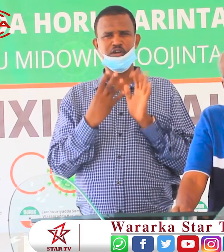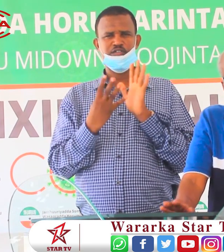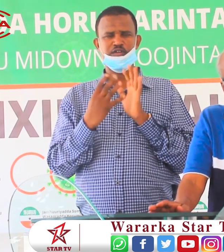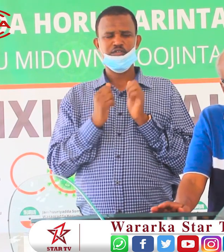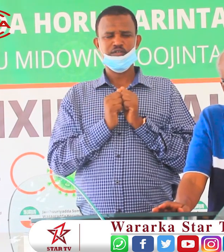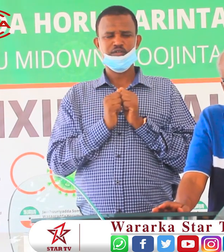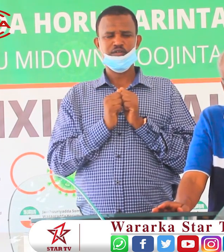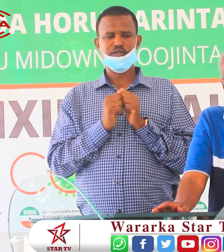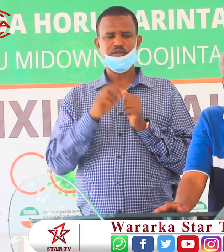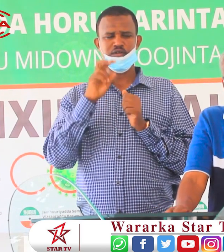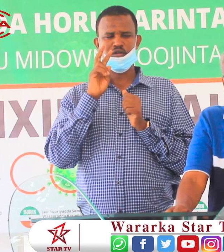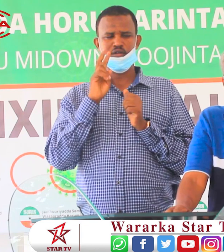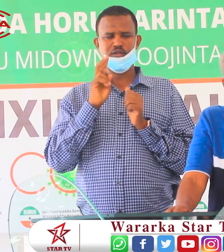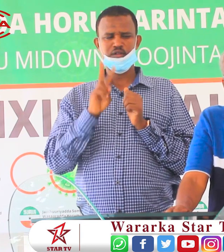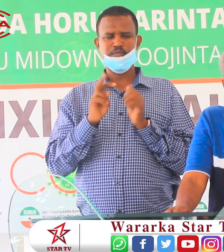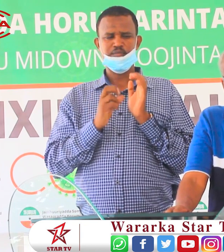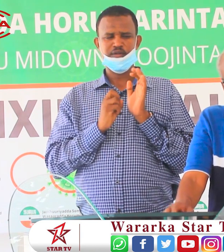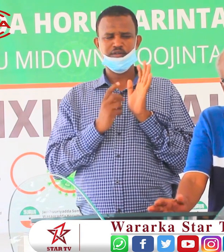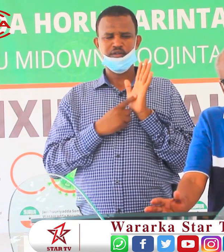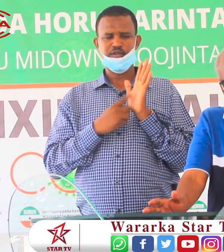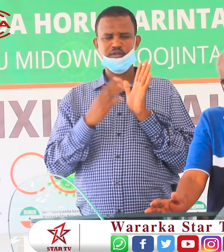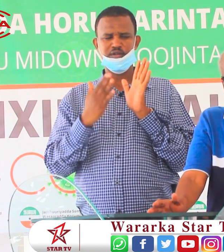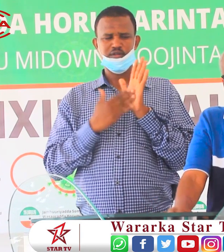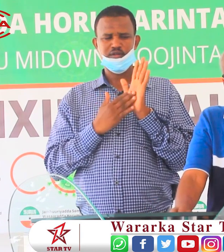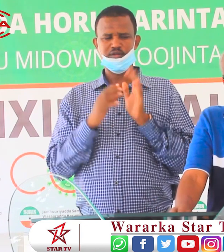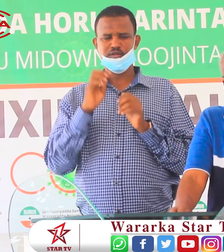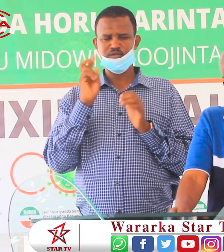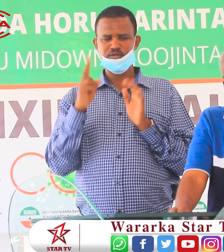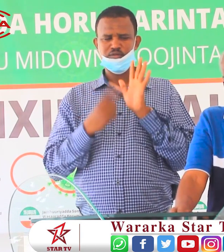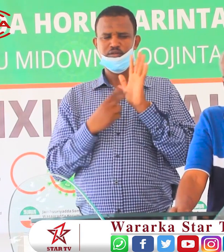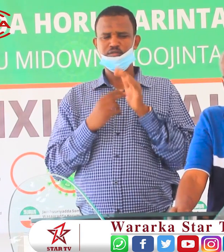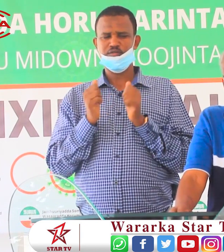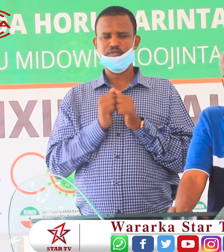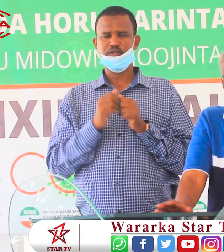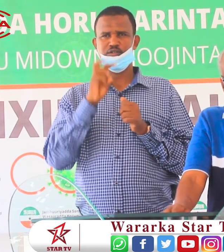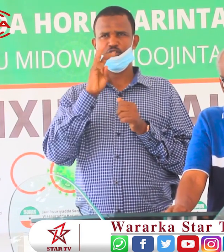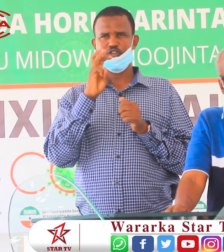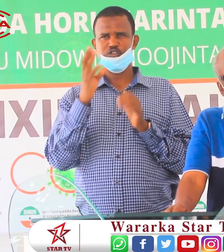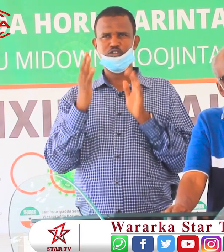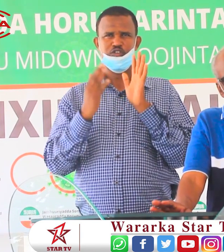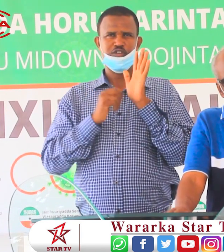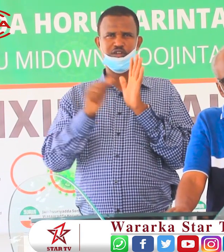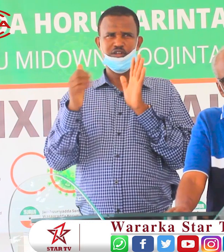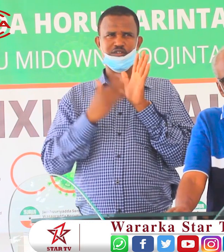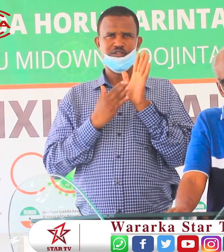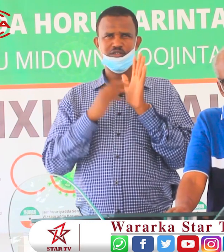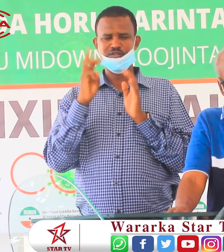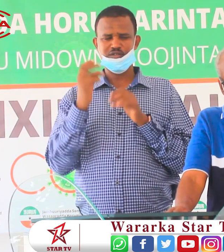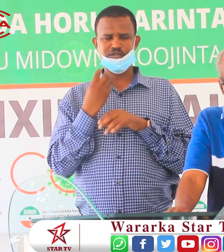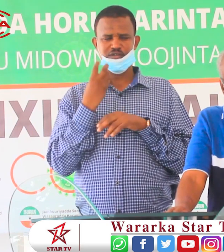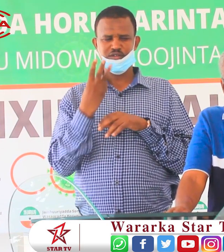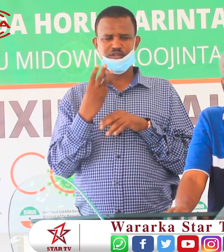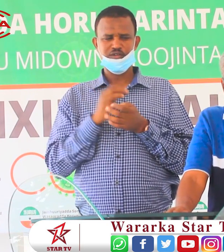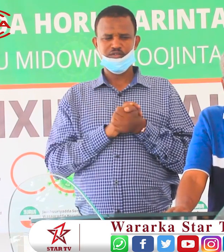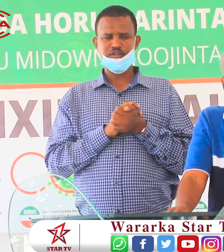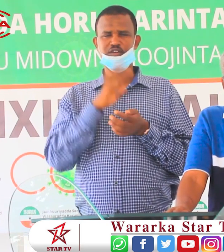iyo 29 waa 7 qof 31 iyo 30 waa 3 qof 40 iyo 94 waa 2